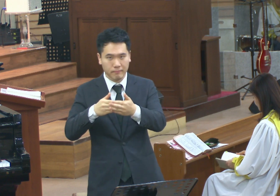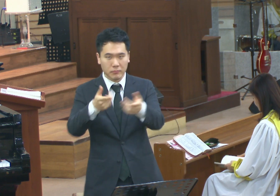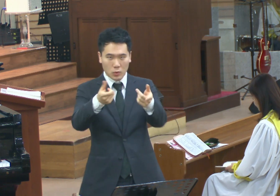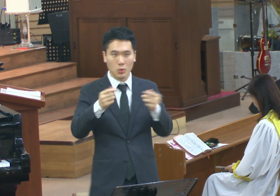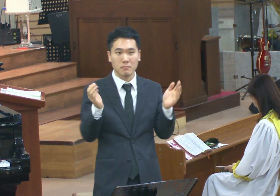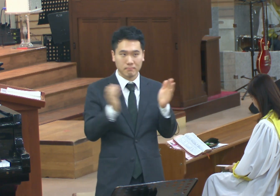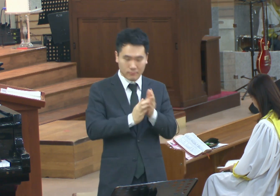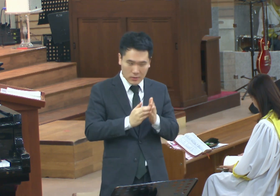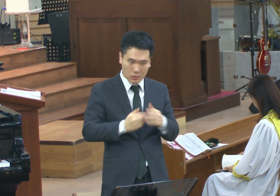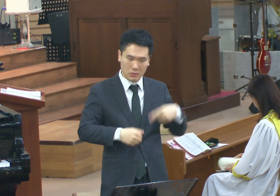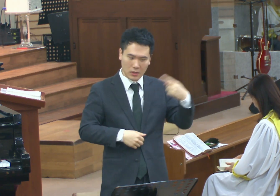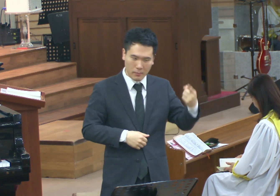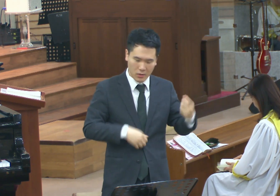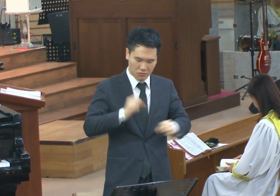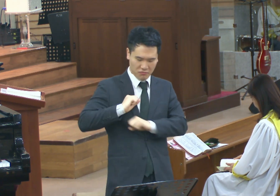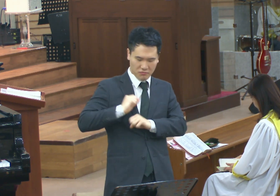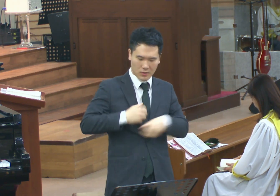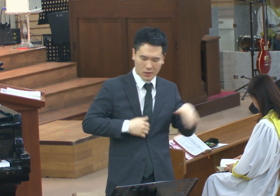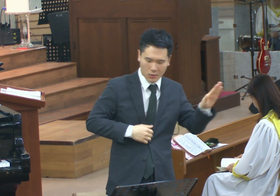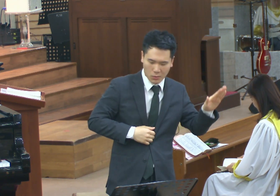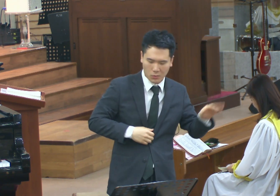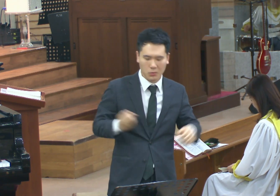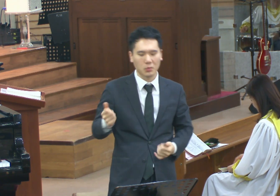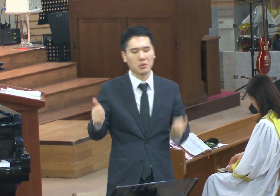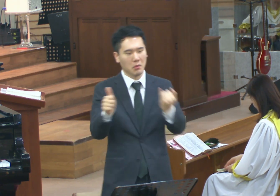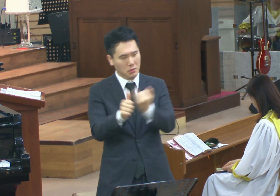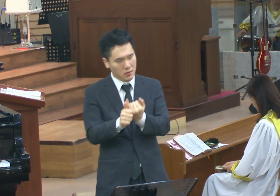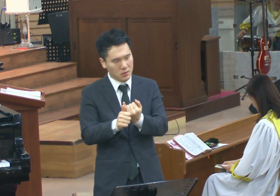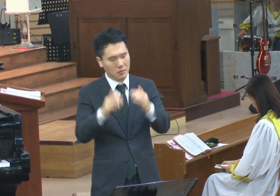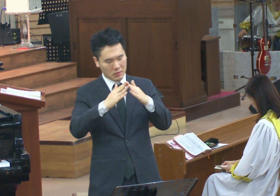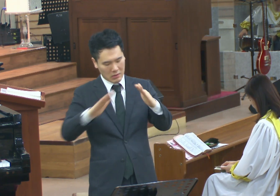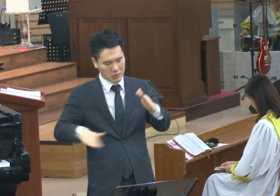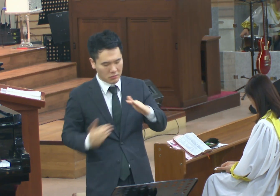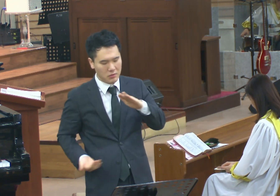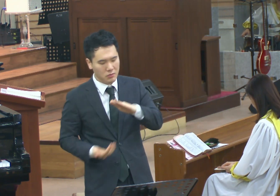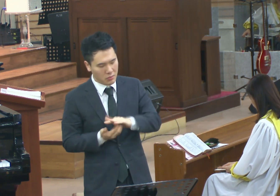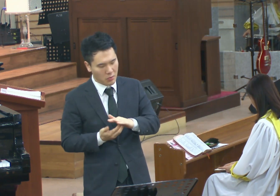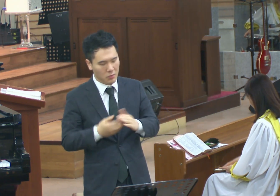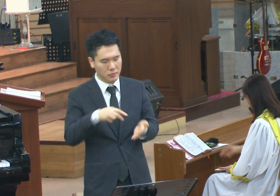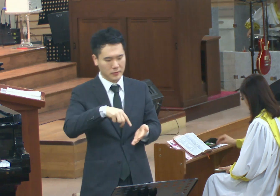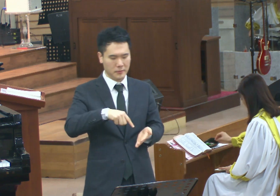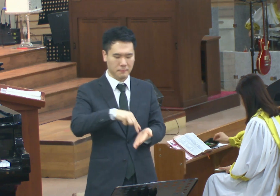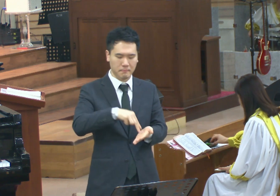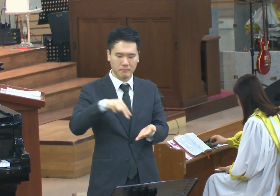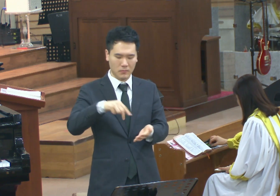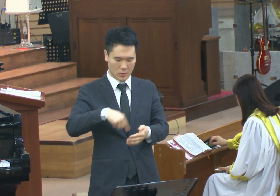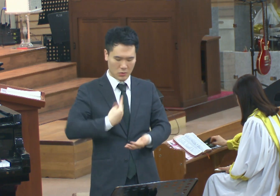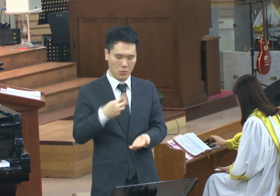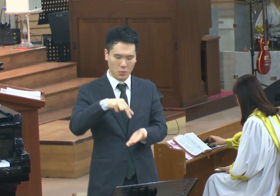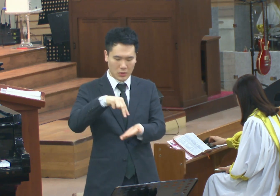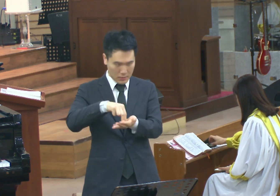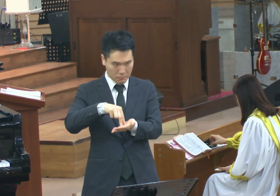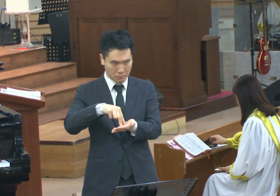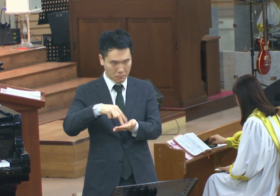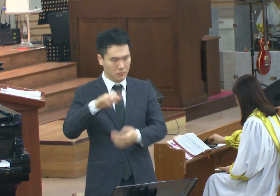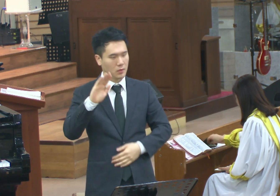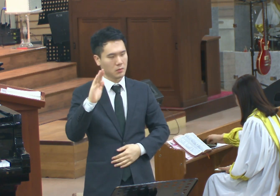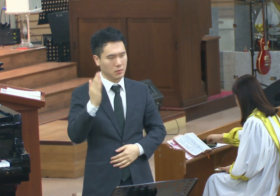자녀들이 독립을 하게 되는 것을 보게 됩니다. 여호수아서를 보면서도 이런